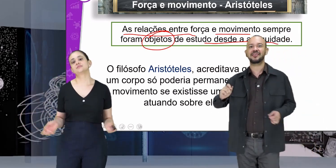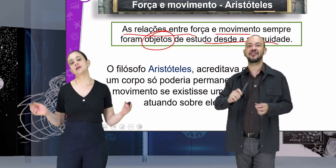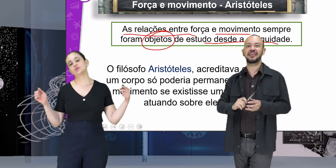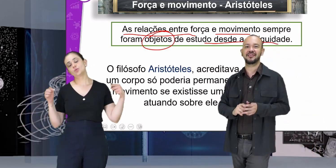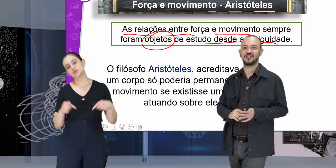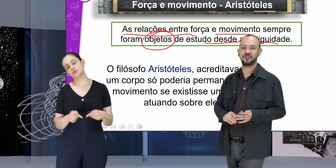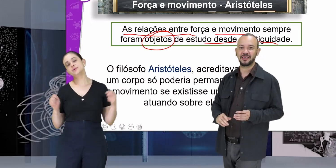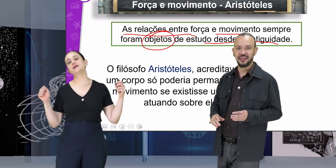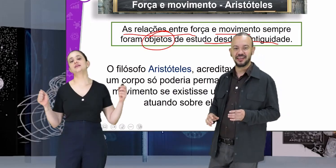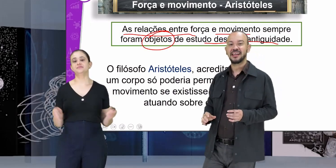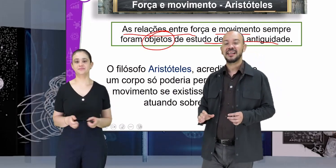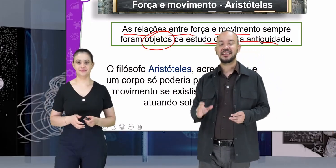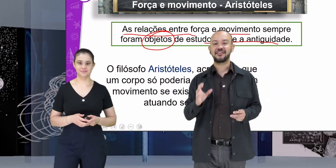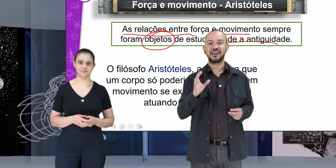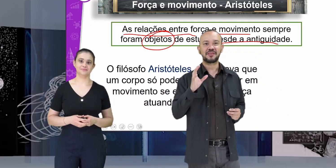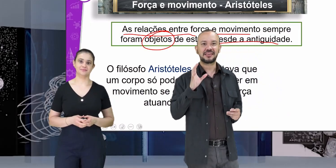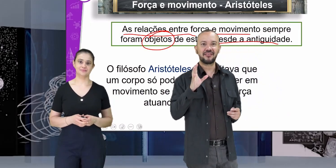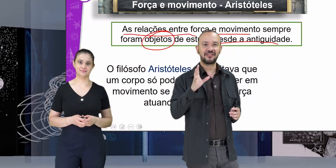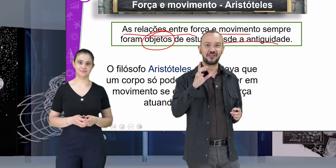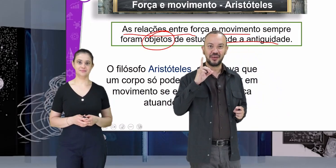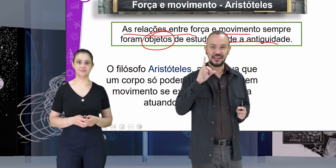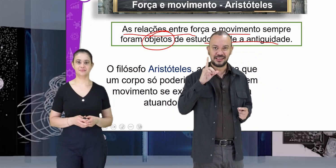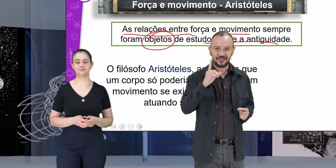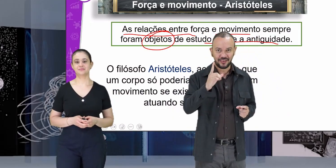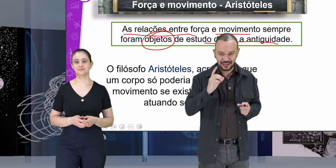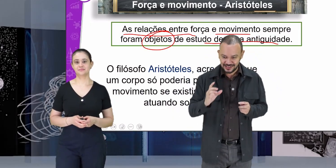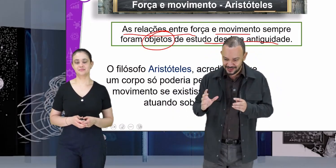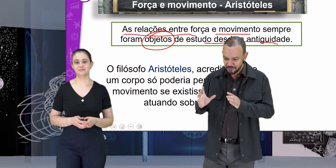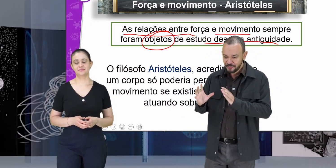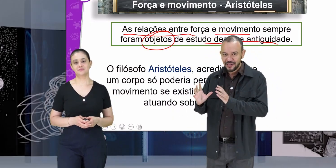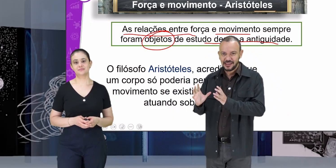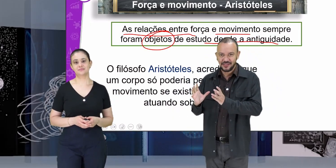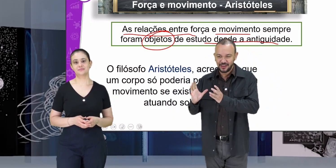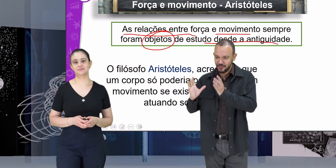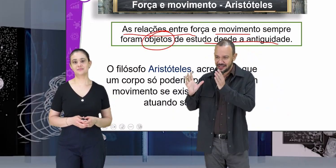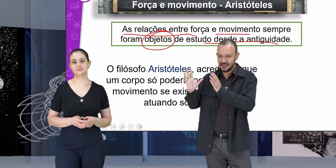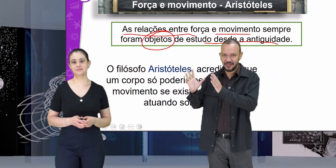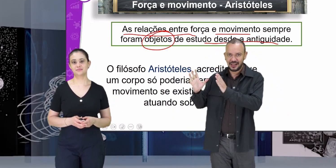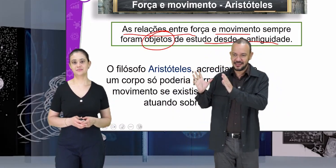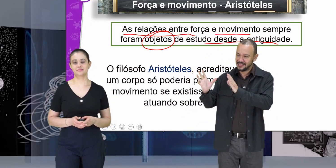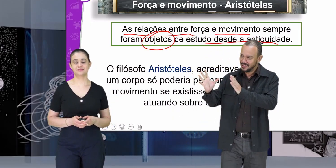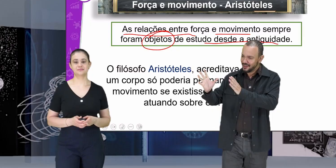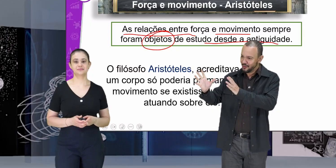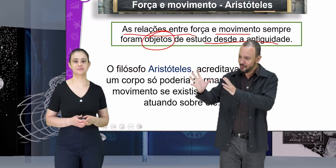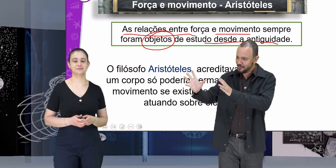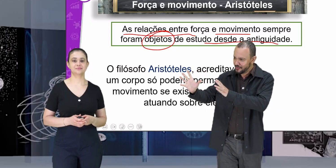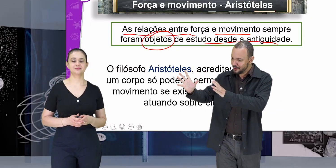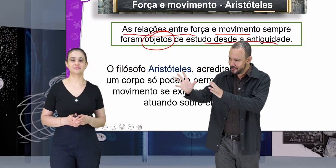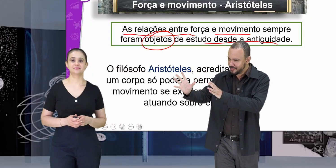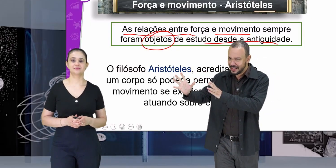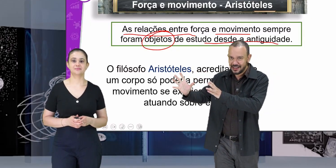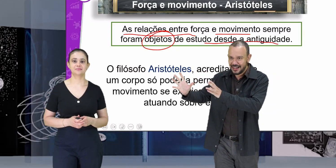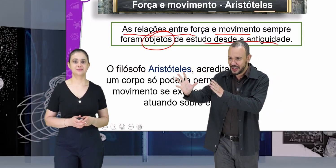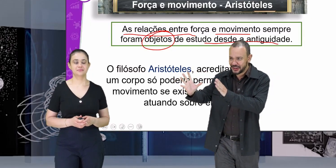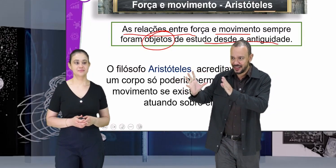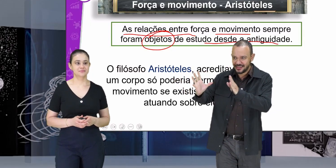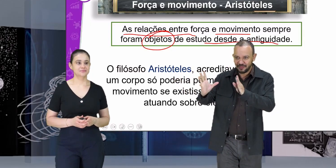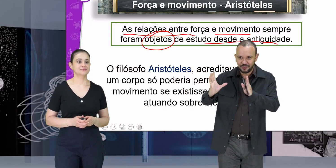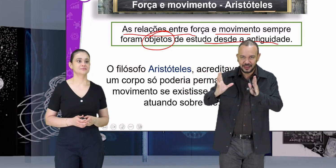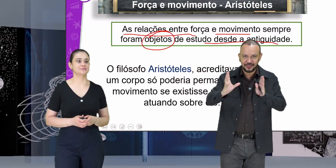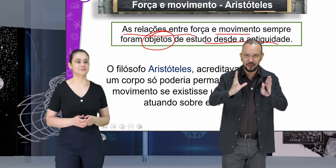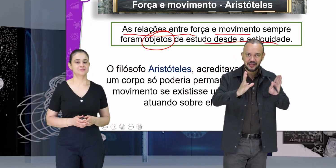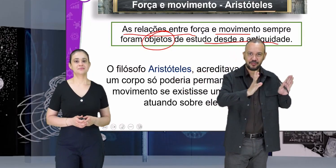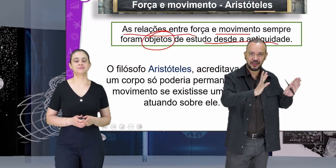força atuando sobre ele. Então, na visão do Aristóteles, se você observasse uma caixa